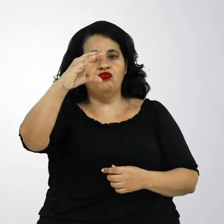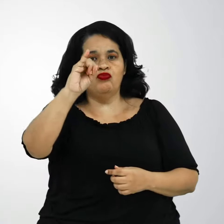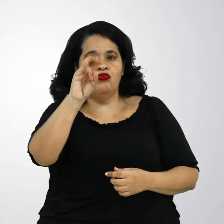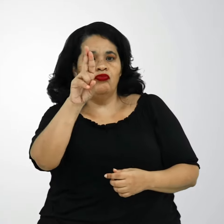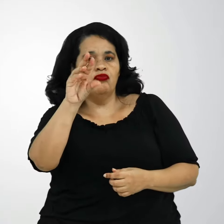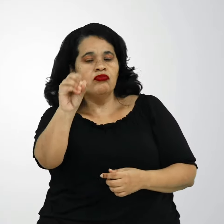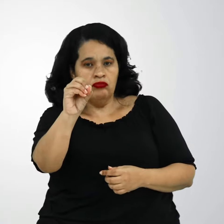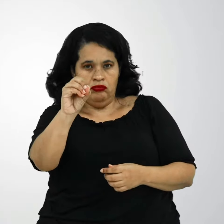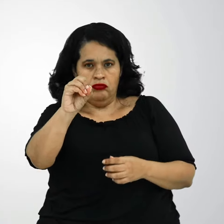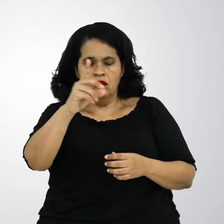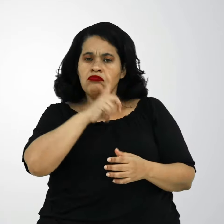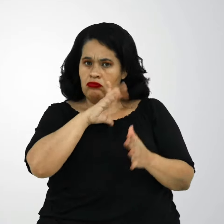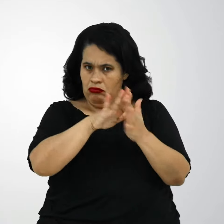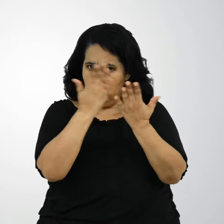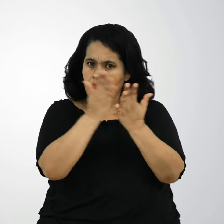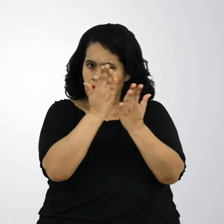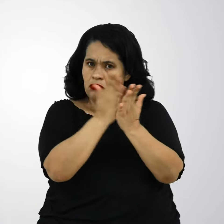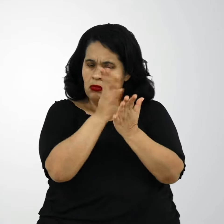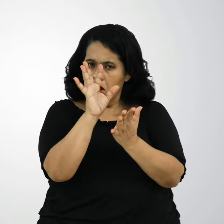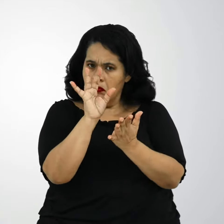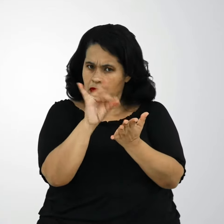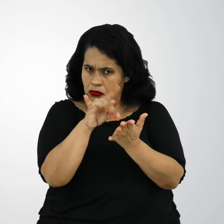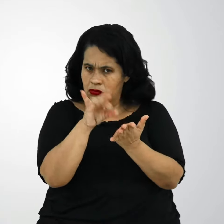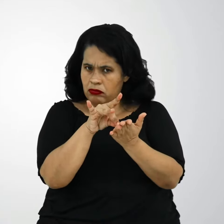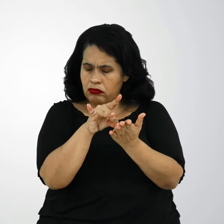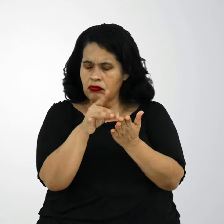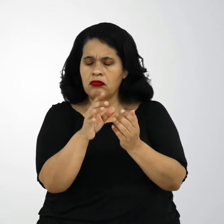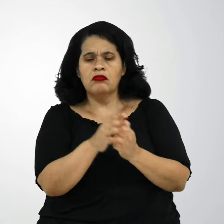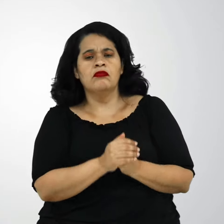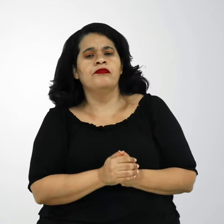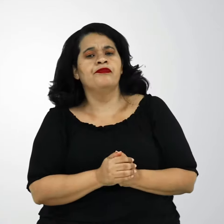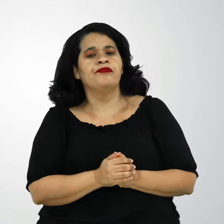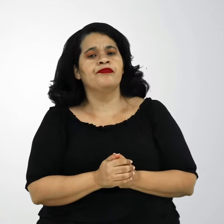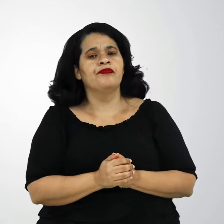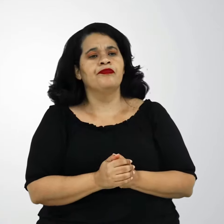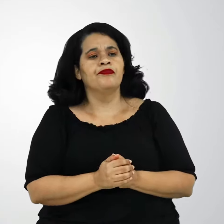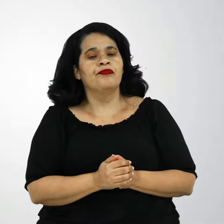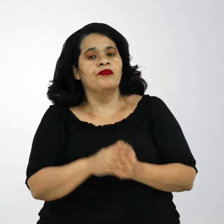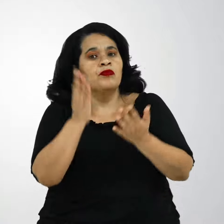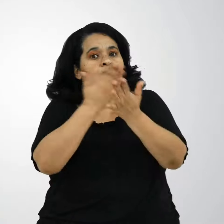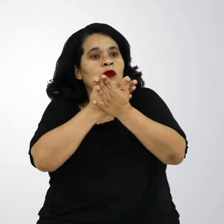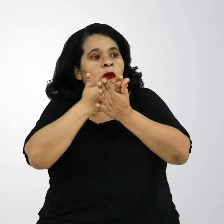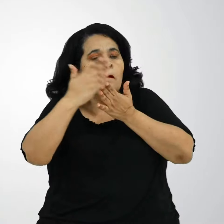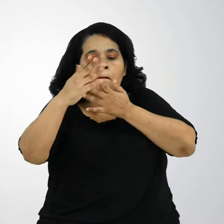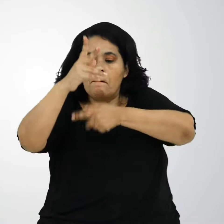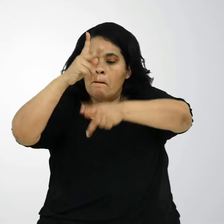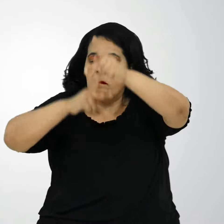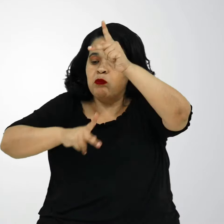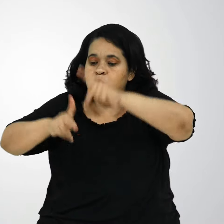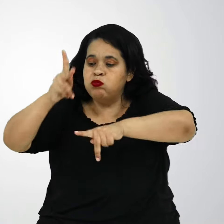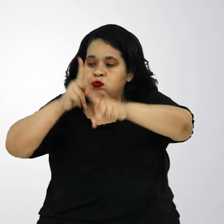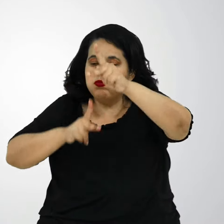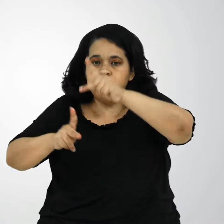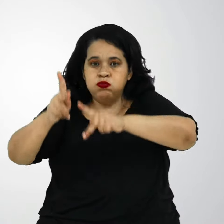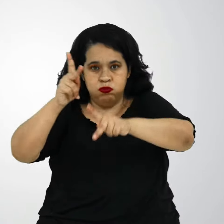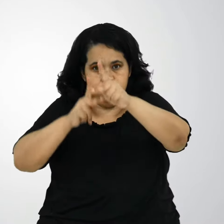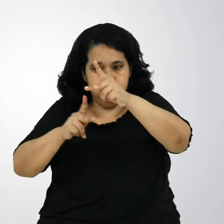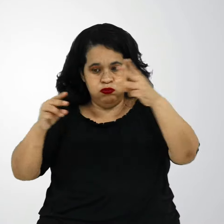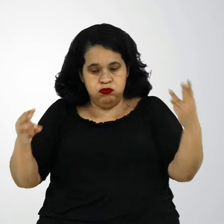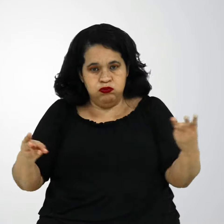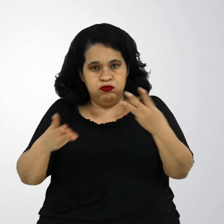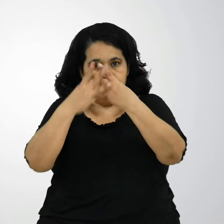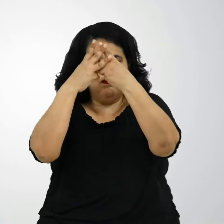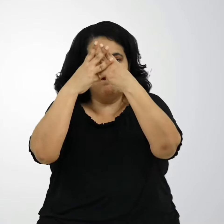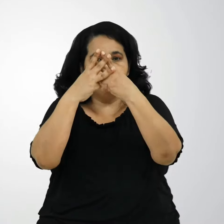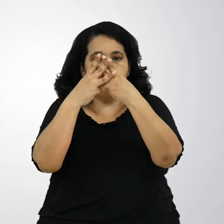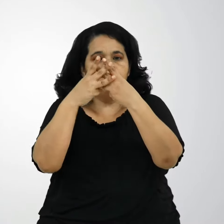está registrado na Bíblia, esse decreto, dado a permissão para que o povo judeu possa voltar para